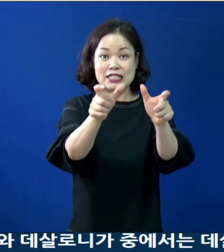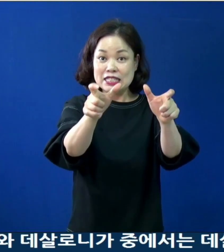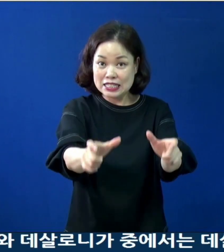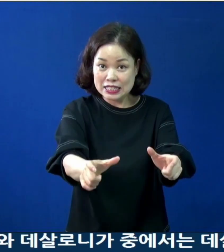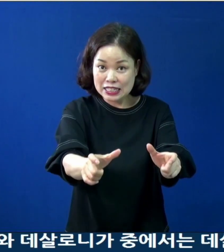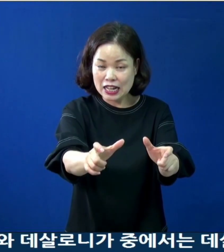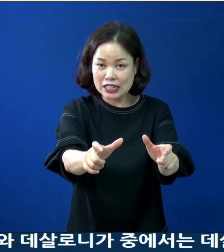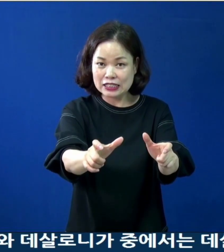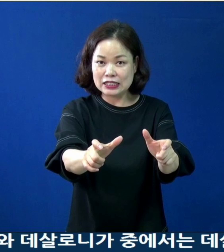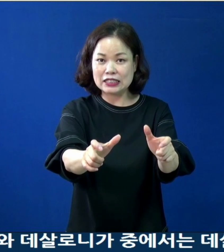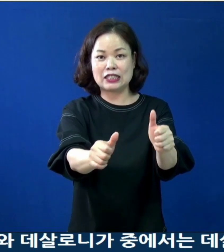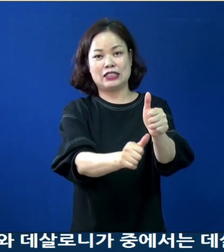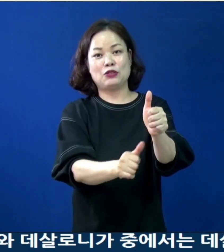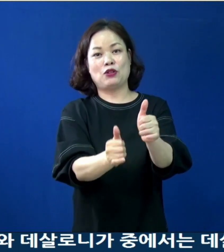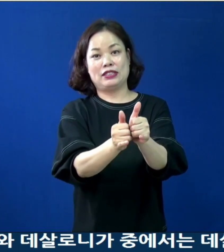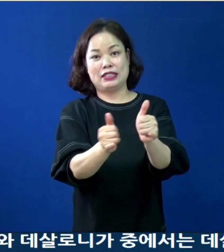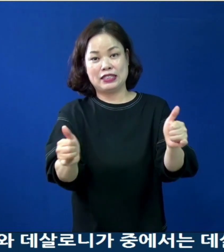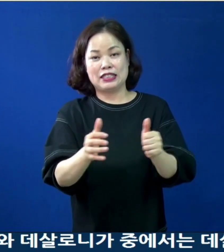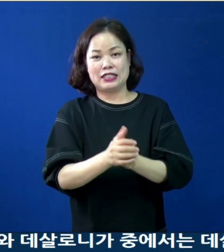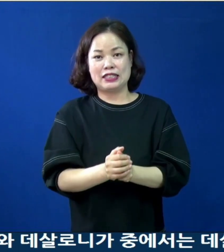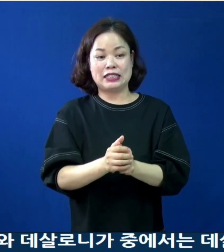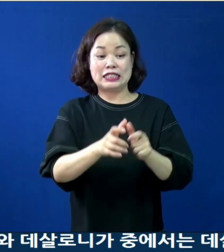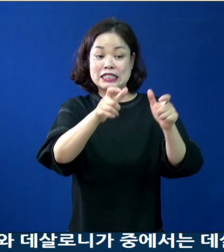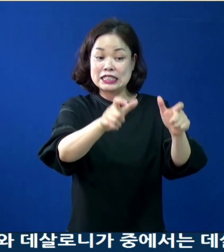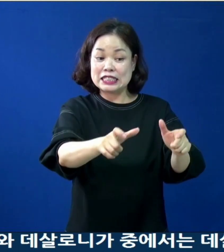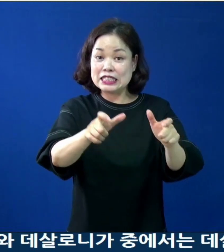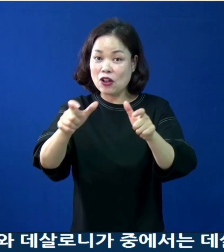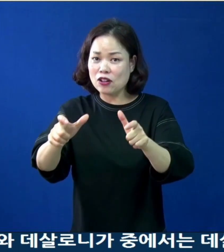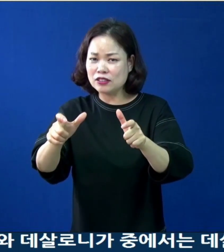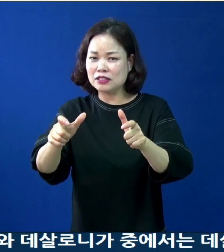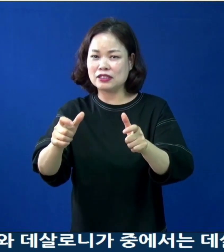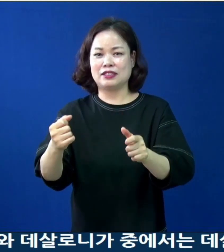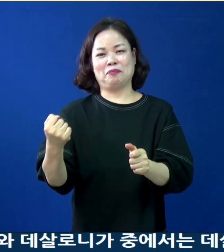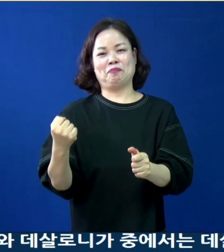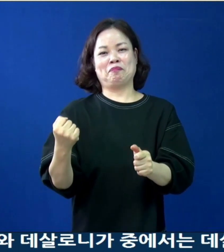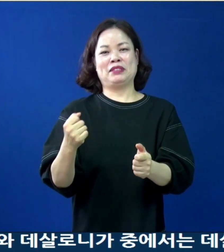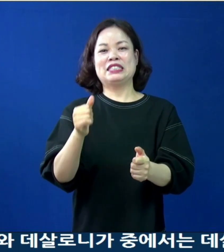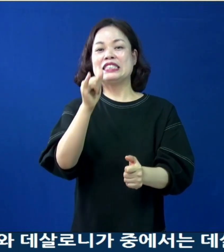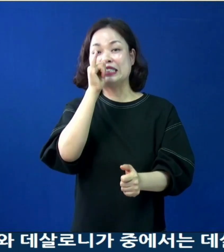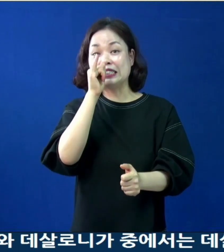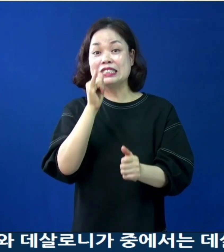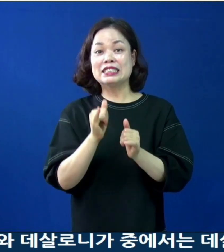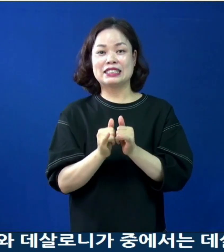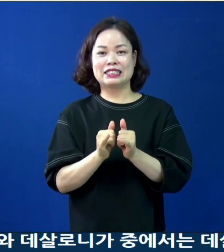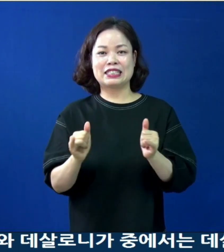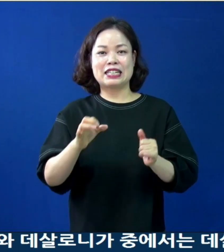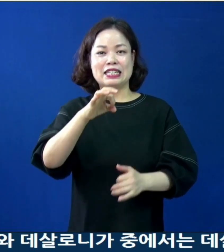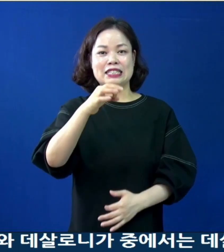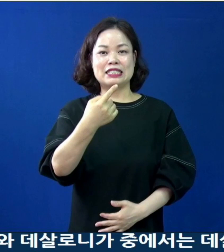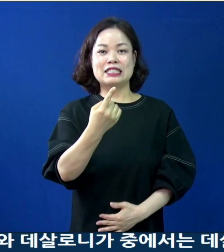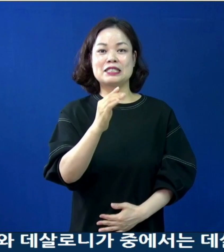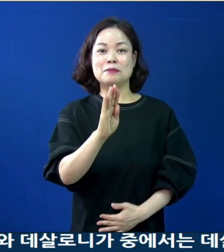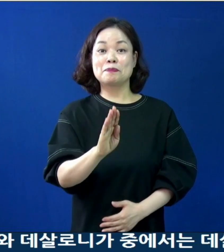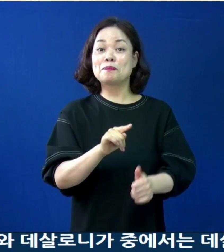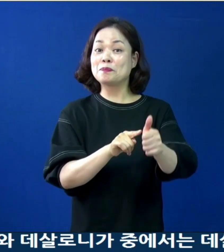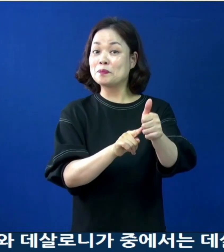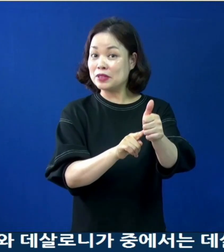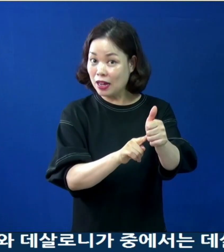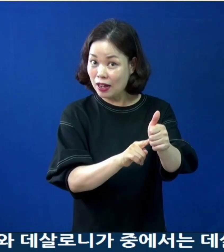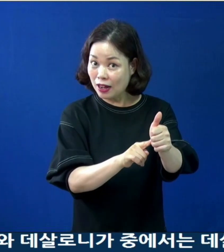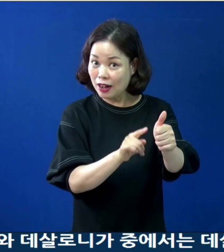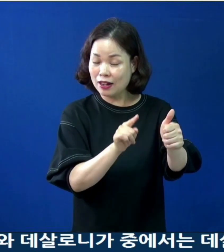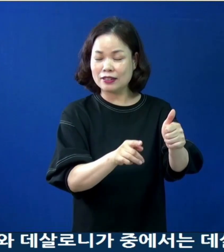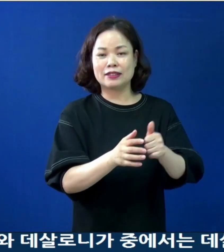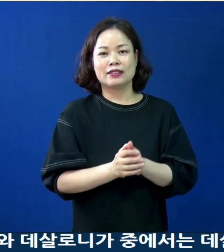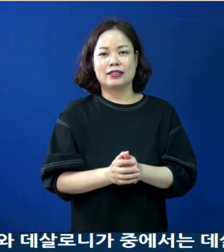지방자치제도의회의 멤버들, 그러니까 지역 유지와 같은 지역에서 힘께나 쓰시는 그런 분들을 읍장이라 얘기할 수 있고요. 그러다 보니까